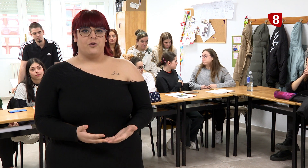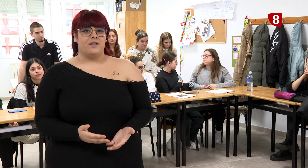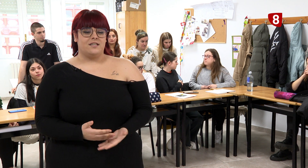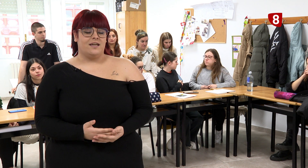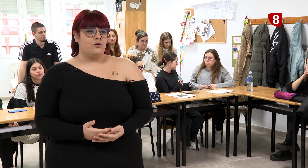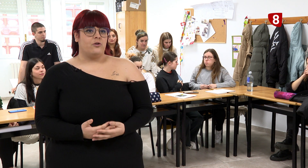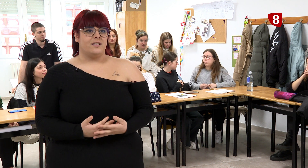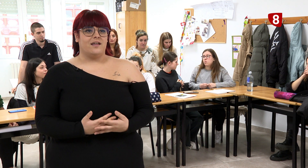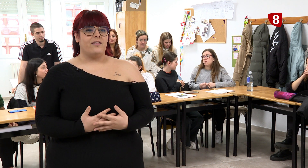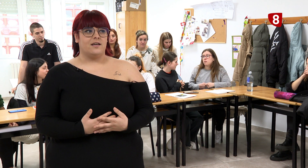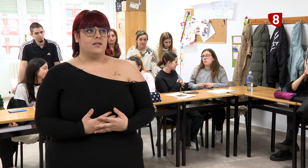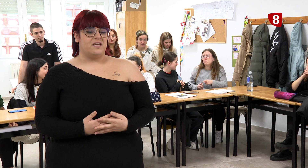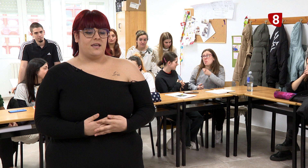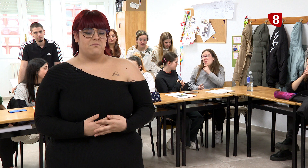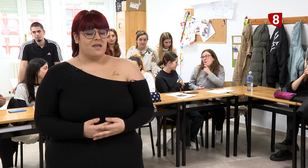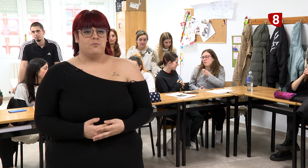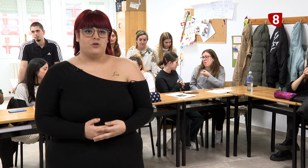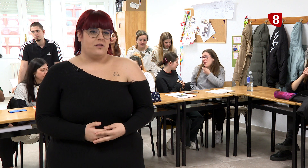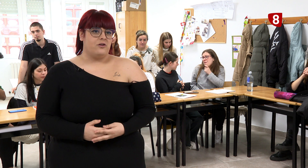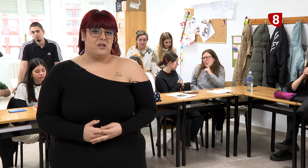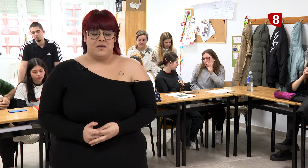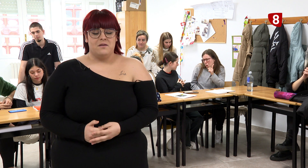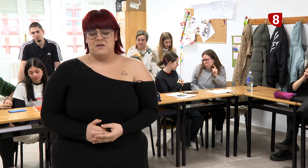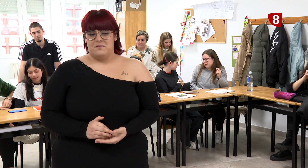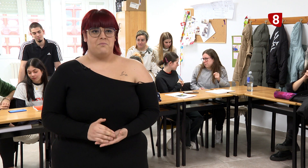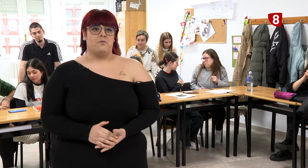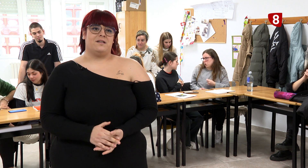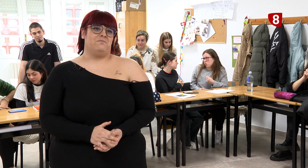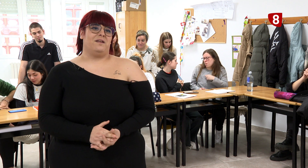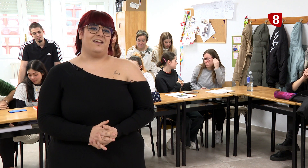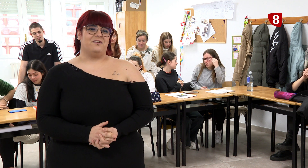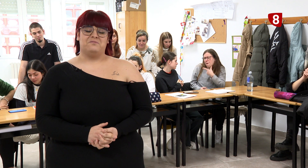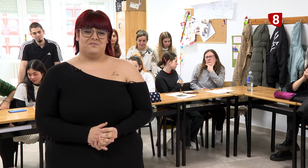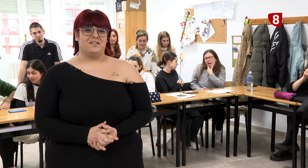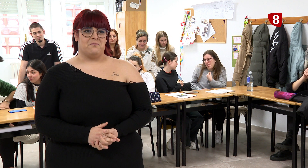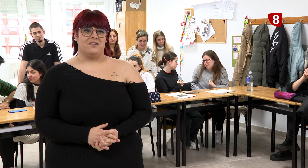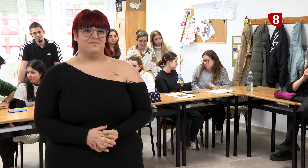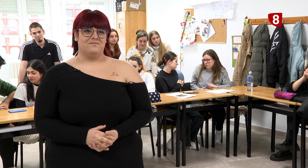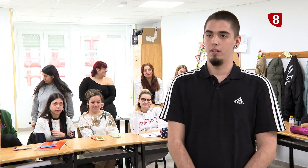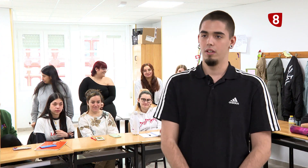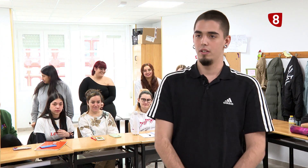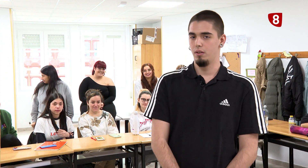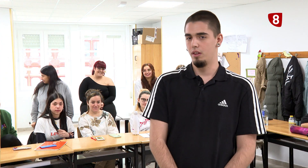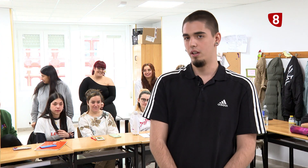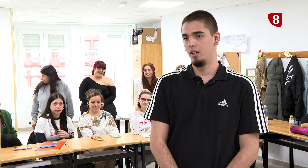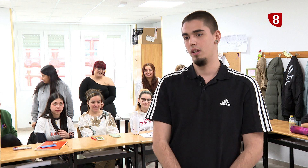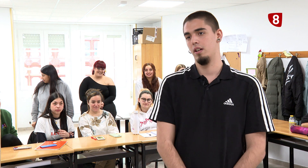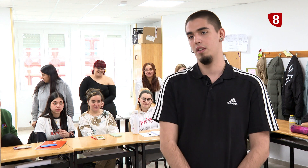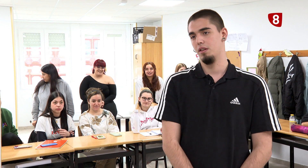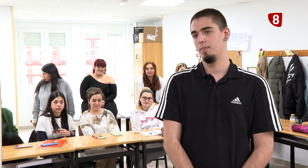desconoces y que no conoces nada de esta gente, y me llamó mucho la atención, y probar siempre está bien. Yo antes de esto hice atención a personas